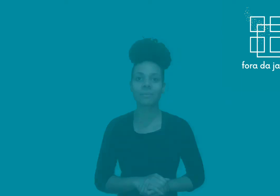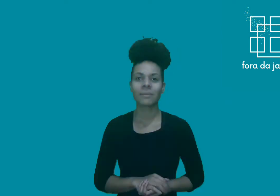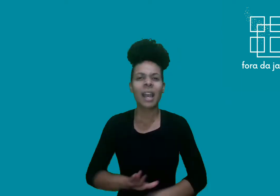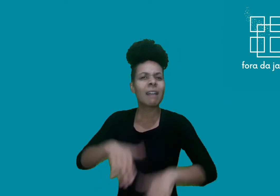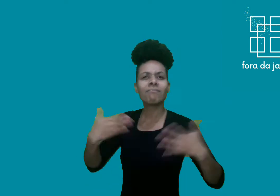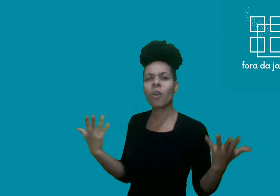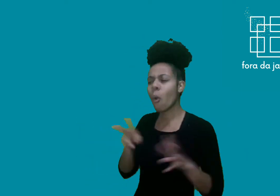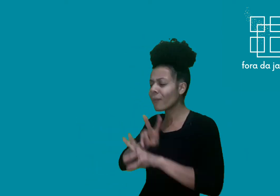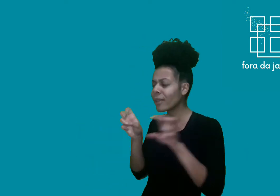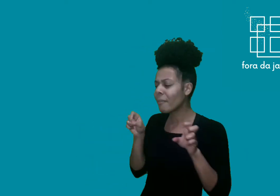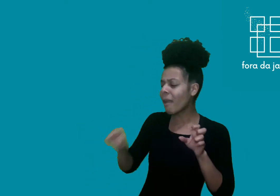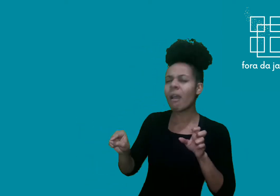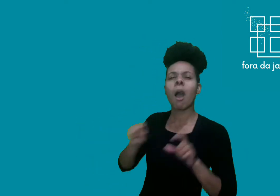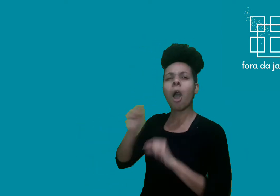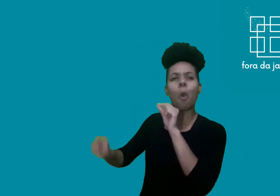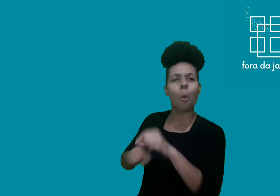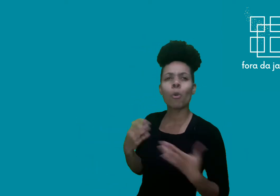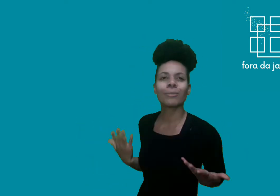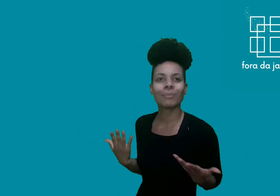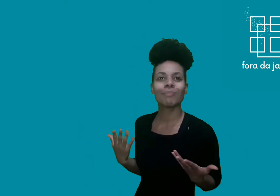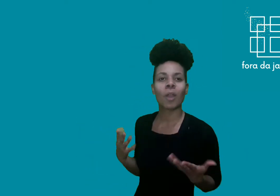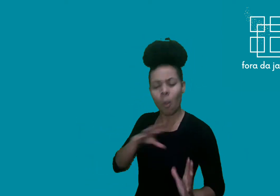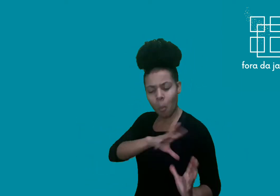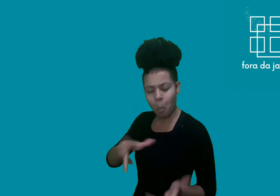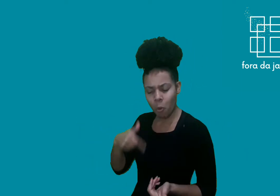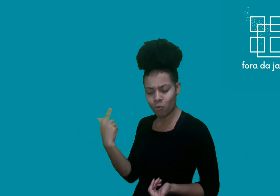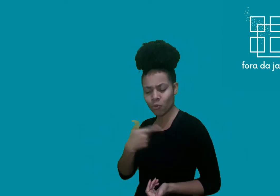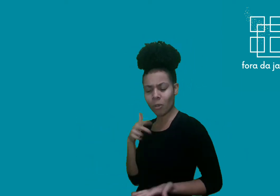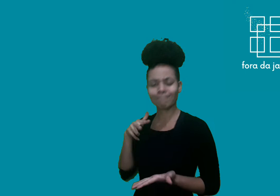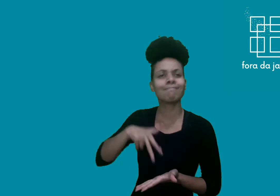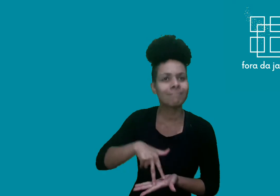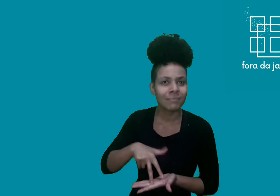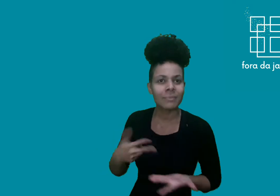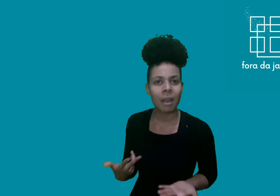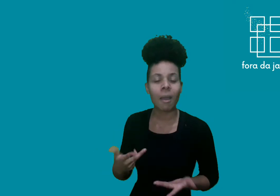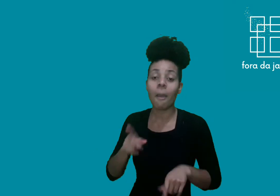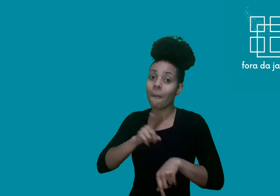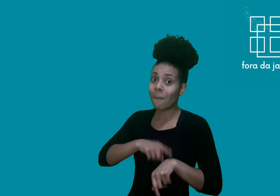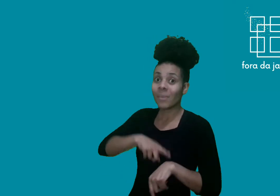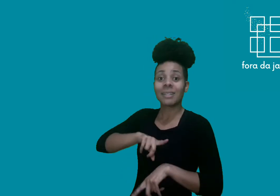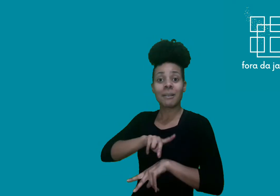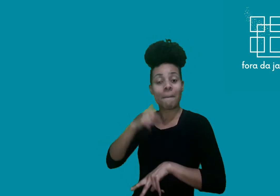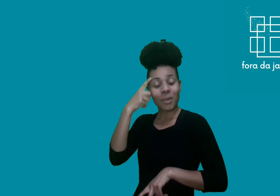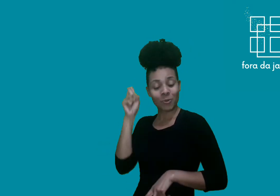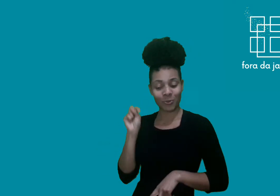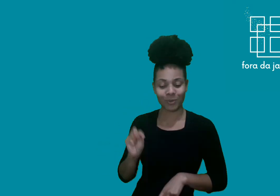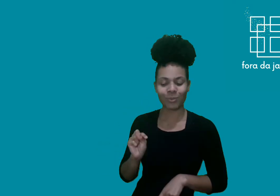pensando mais em questões ligadas ao porquê que a gente está aqui, né? O que a gente está fazendo aqui, qual é a nossa